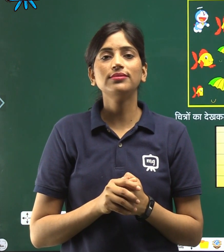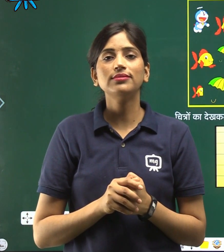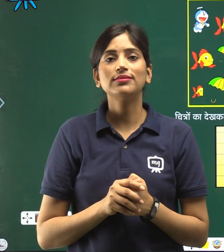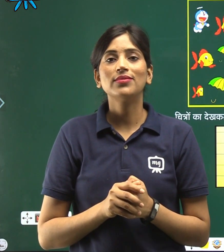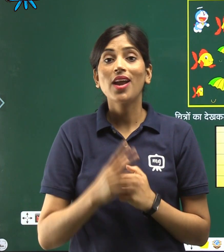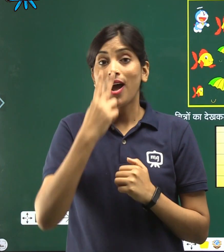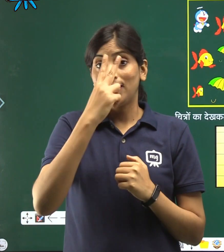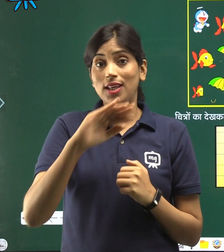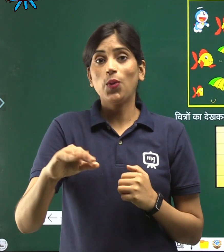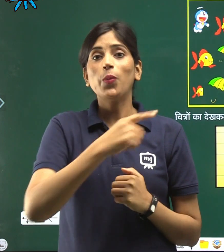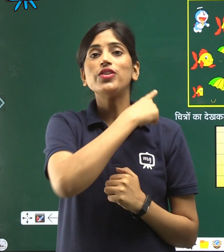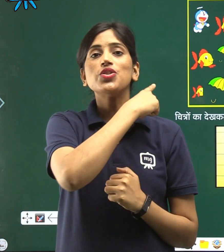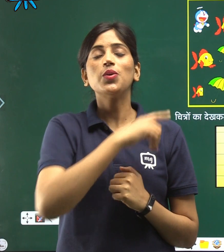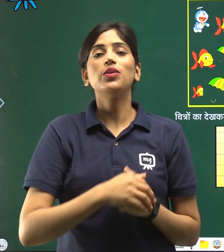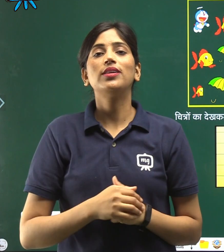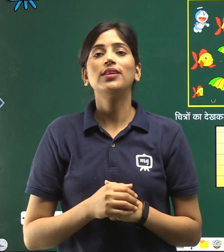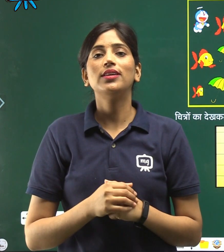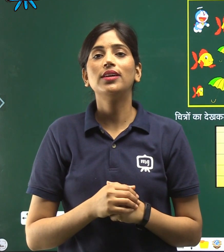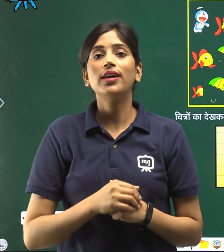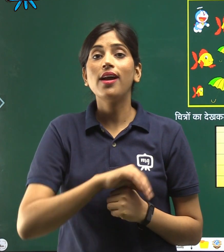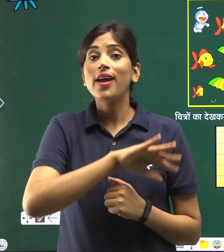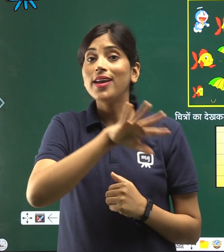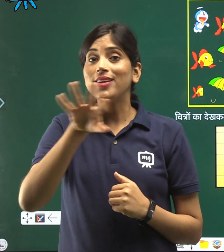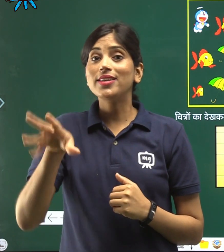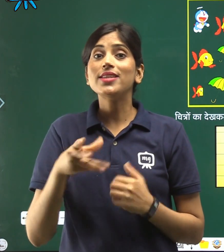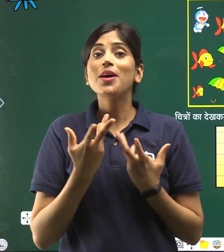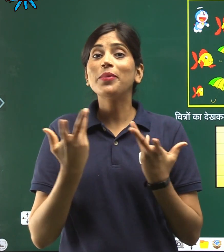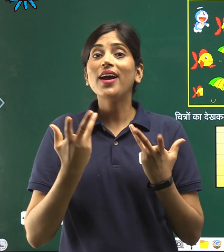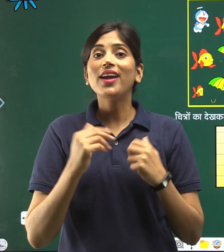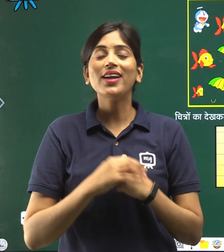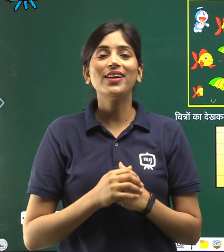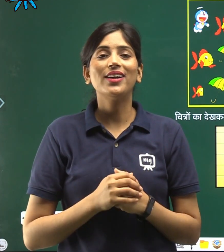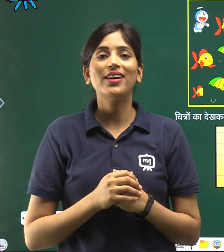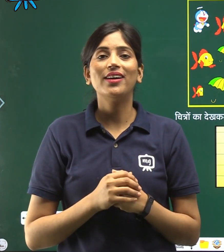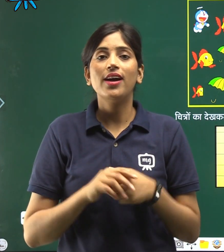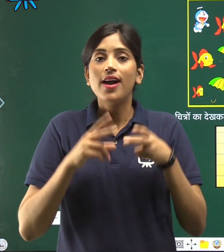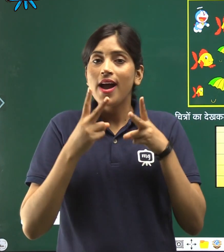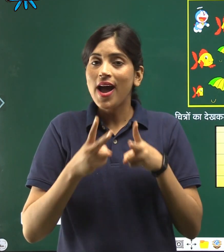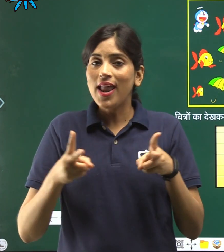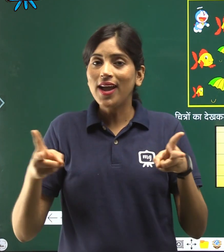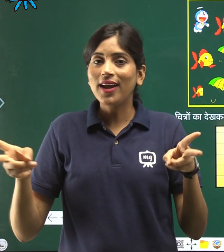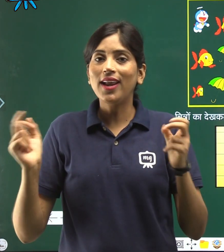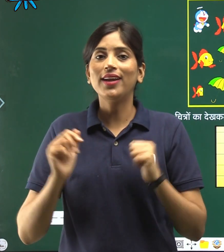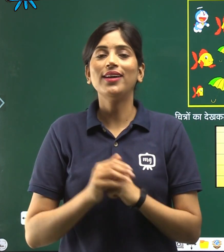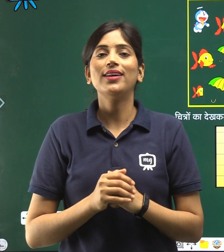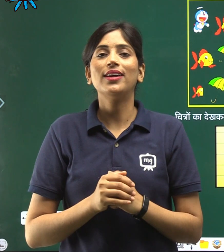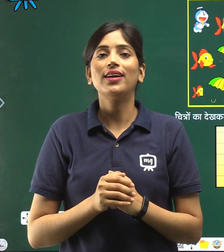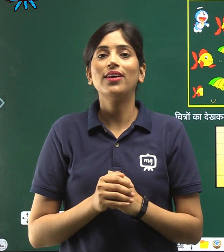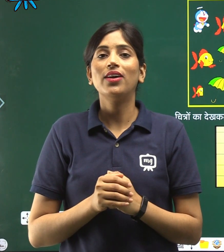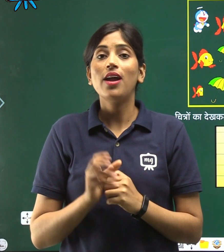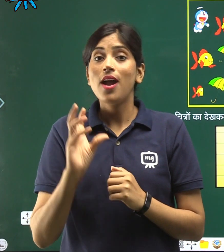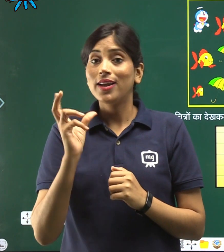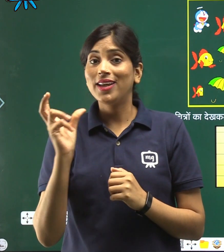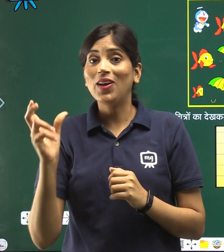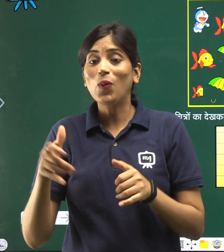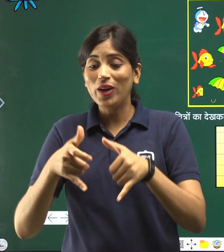देखो बच्चों, ये सब क्या है? अलग अलग